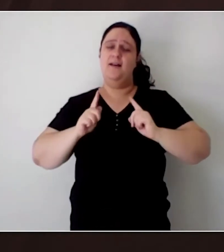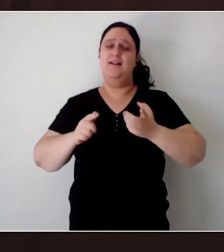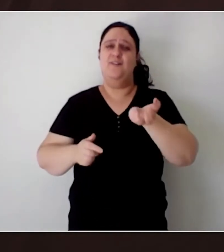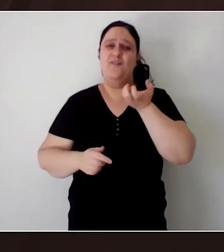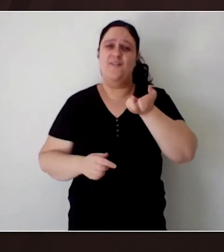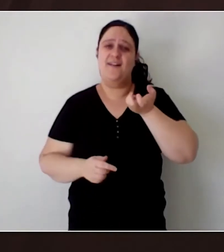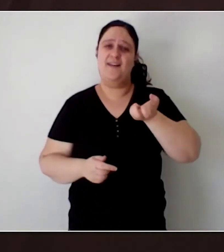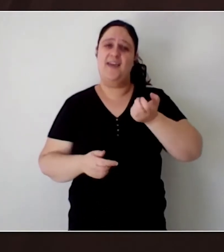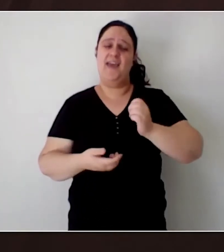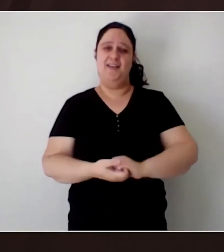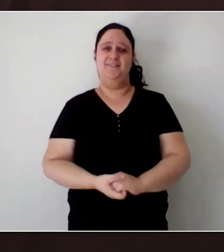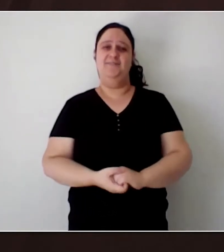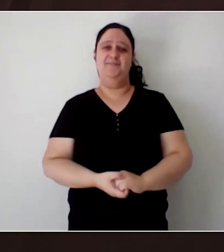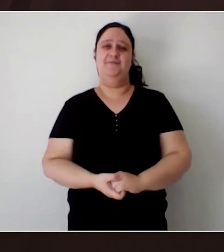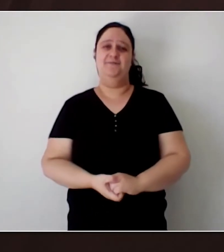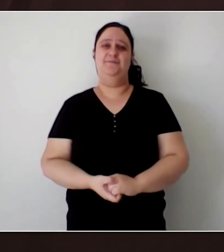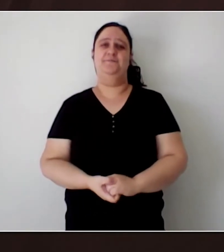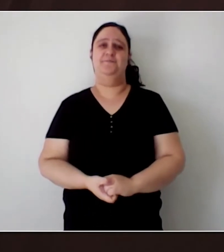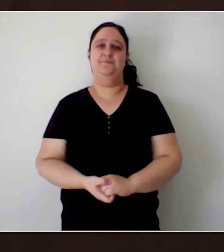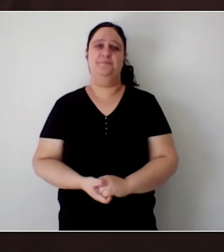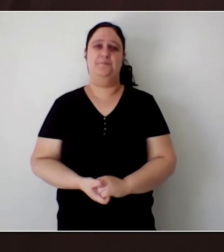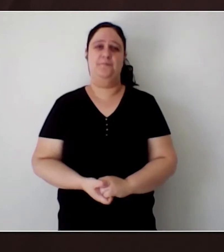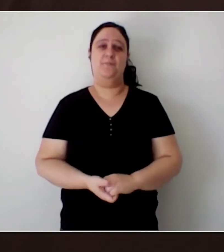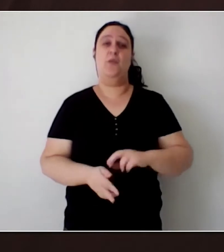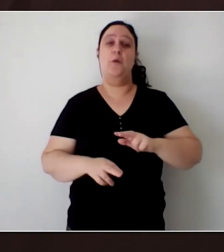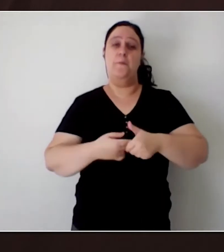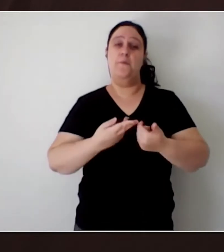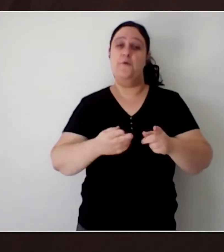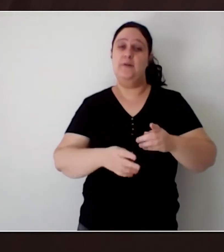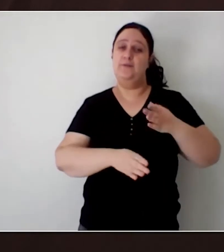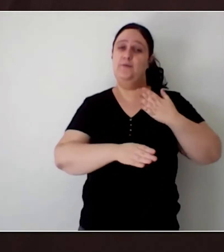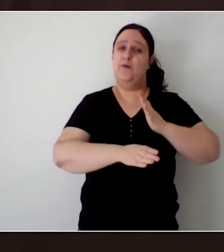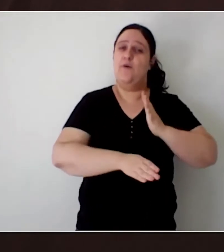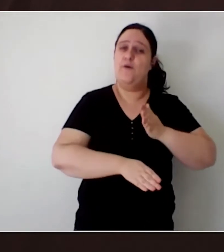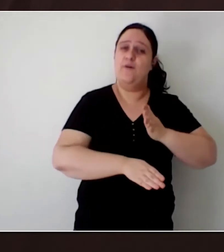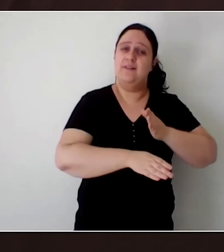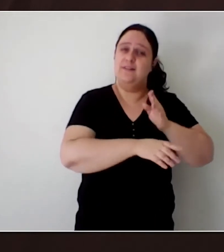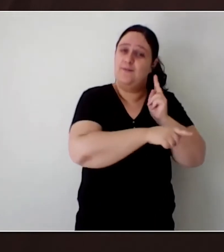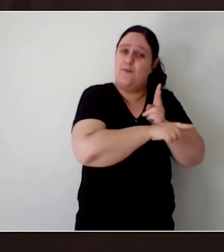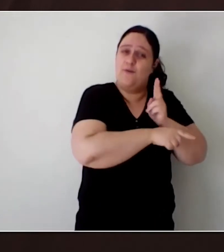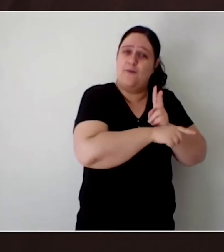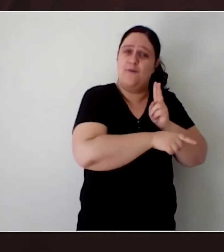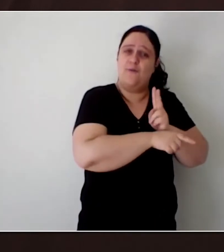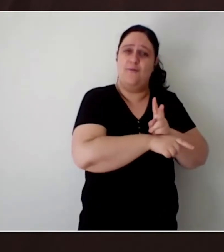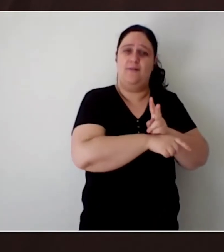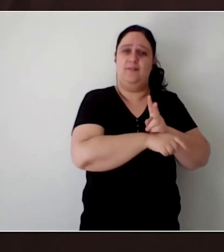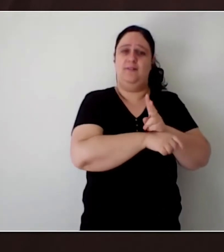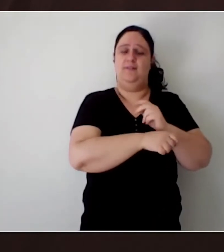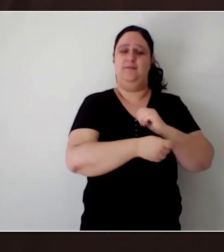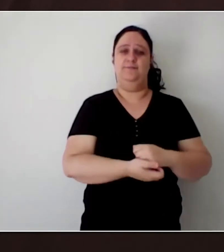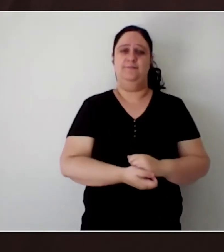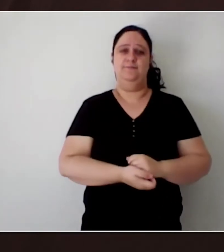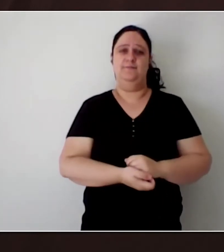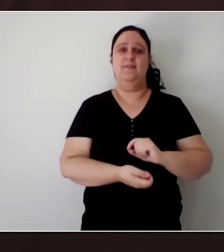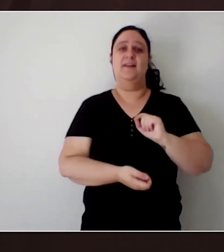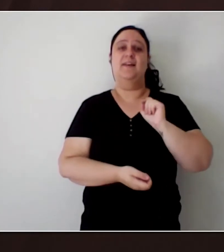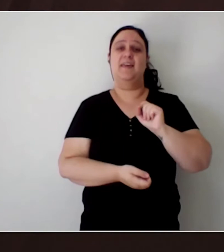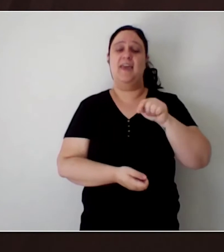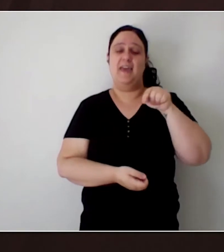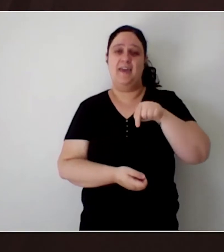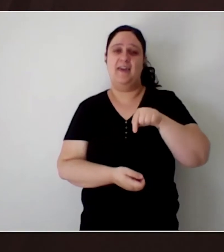quero cuidar do meu coração e edificar com o material certo. Agora, quem aqui na terra edificou com material